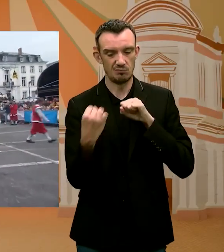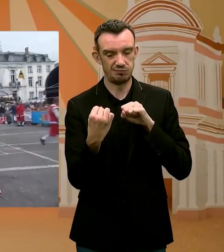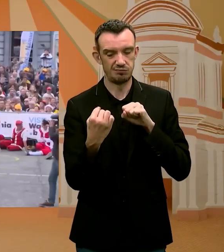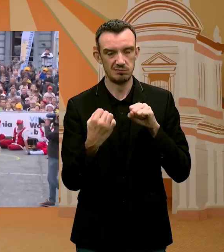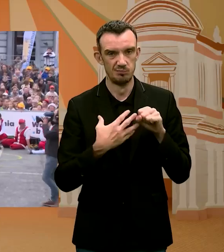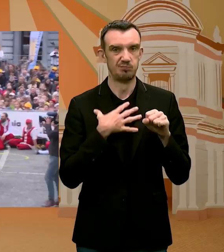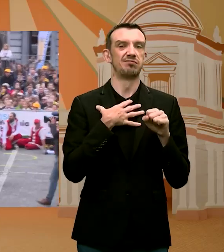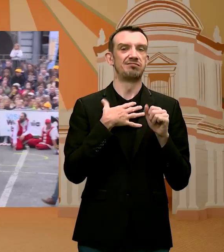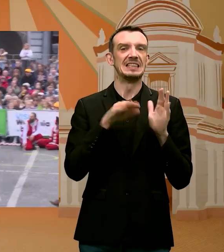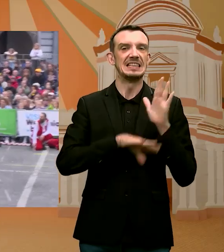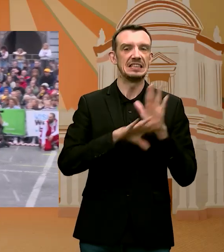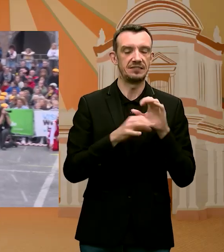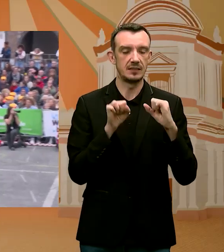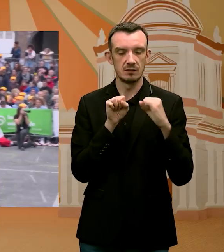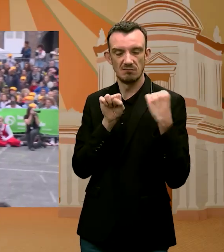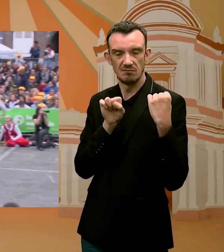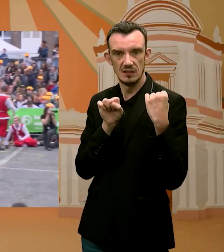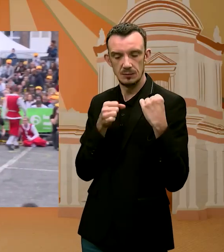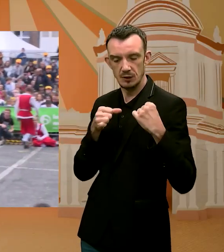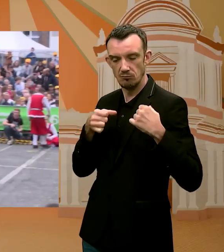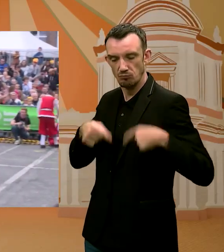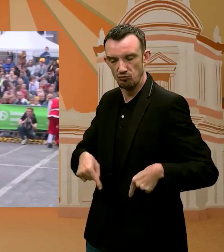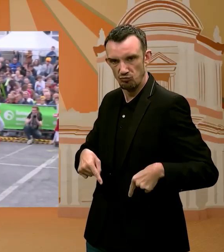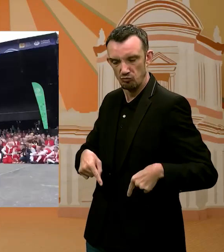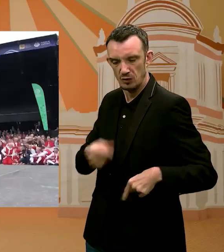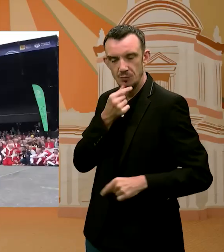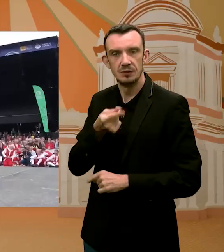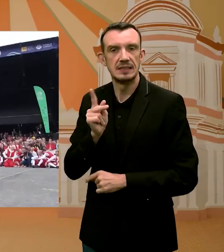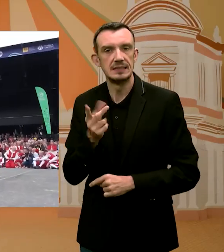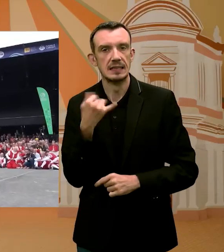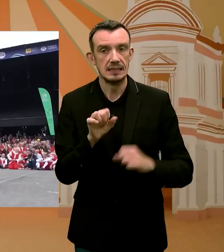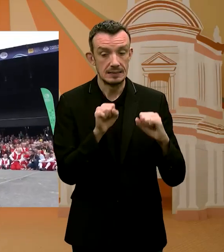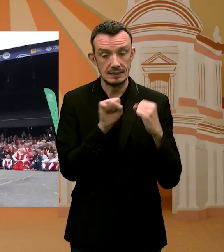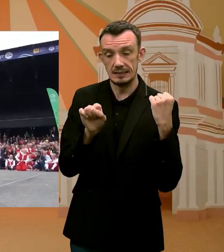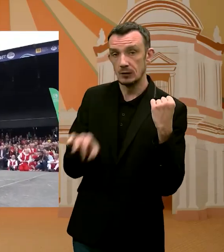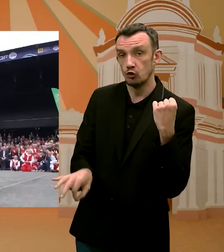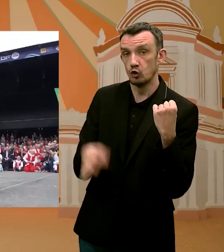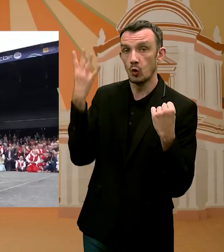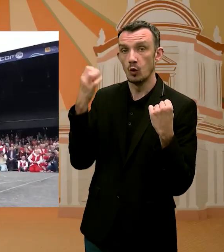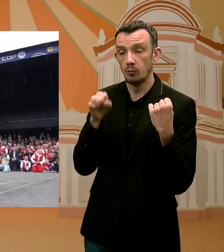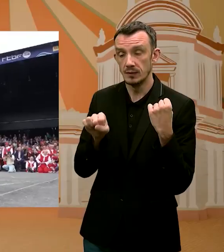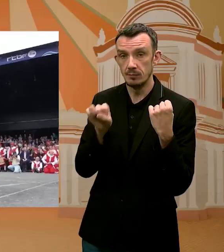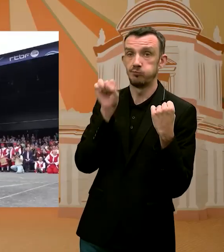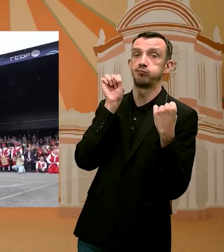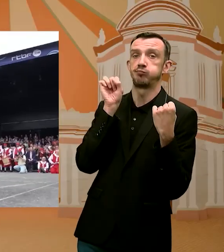que, voilà, potentiellement, on pourrait tomber, puisque si on se met trop en 3/4 face, on peut venir pas être en arrière et le coup peut partir. Donc c'est quelque chose à faire très